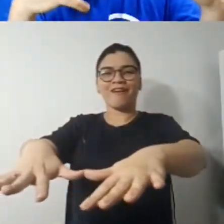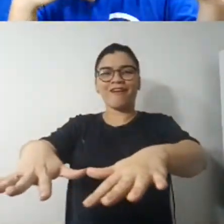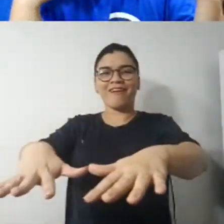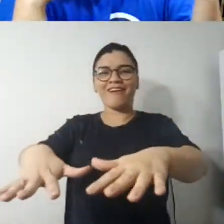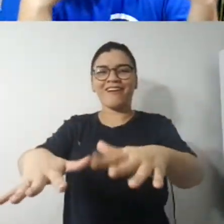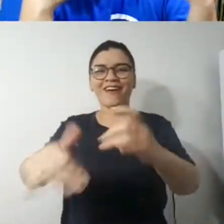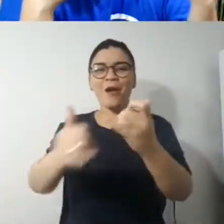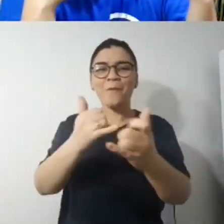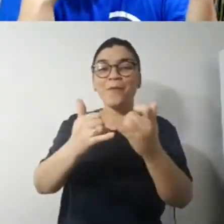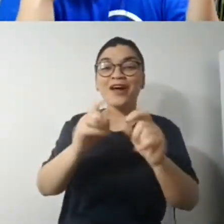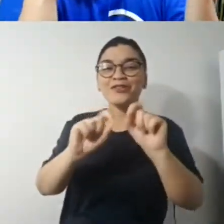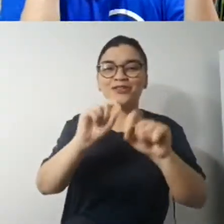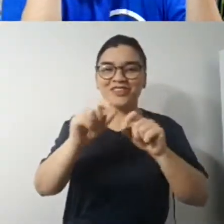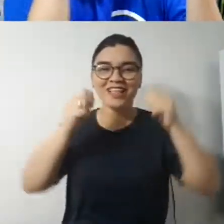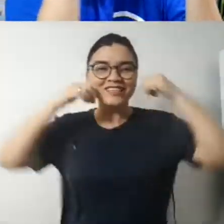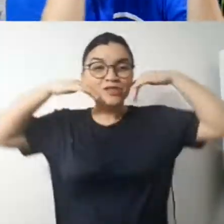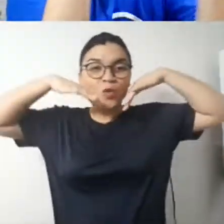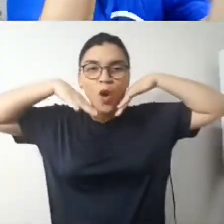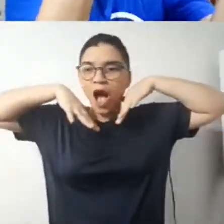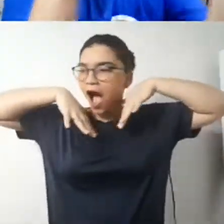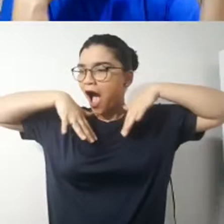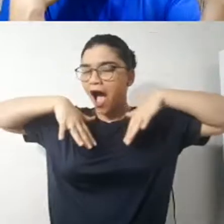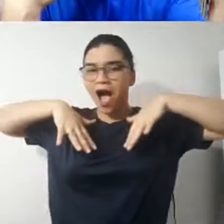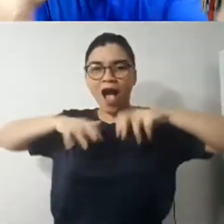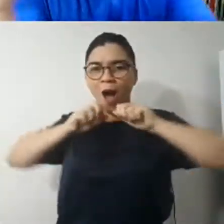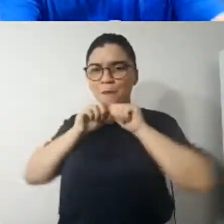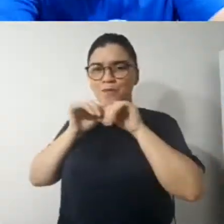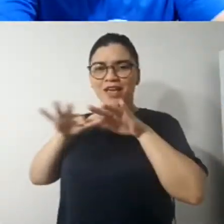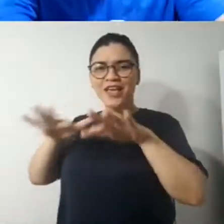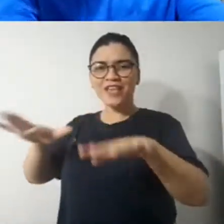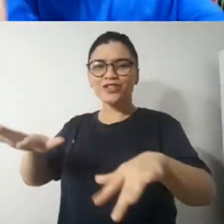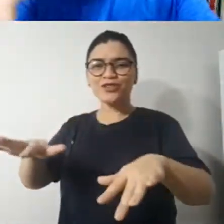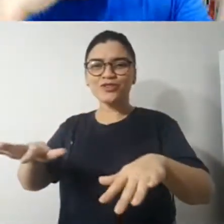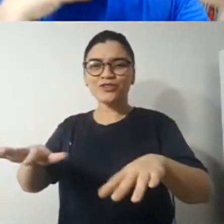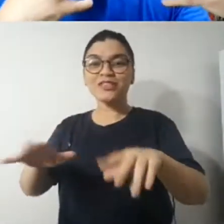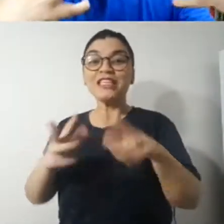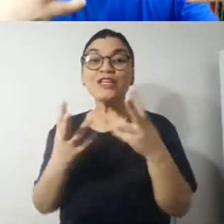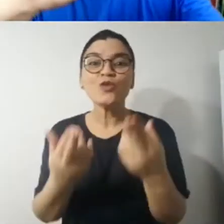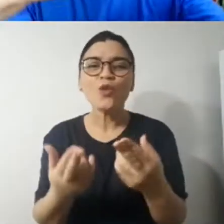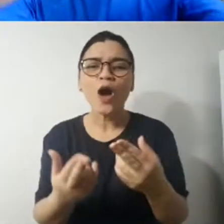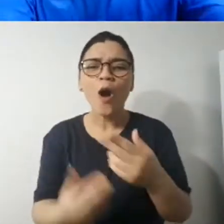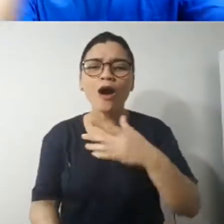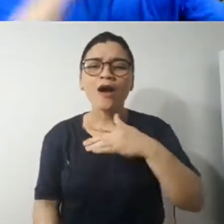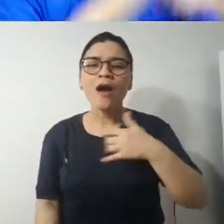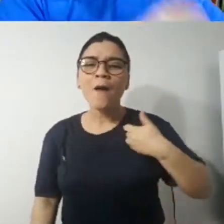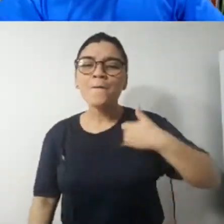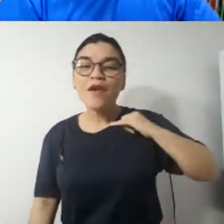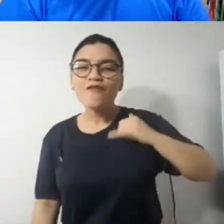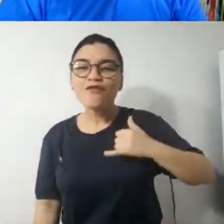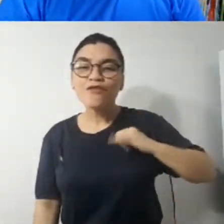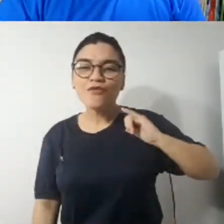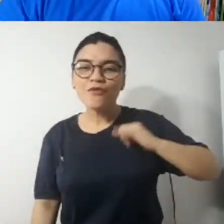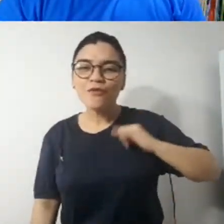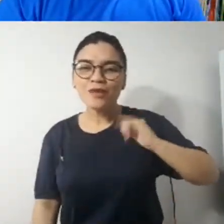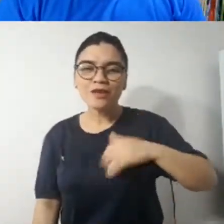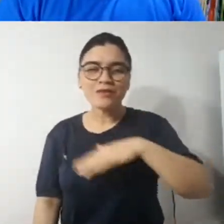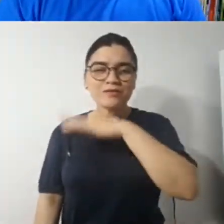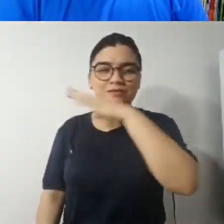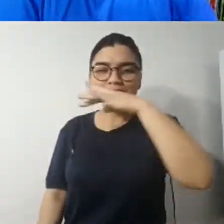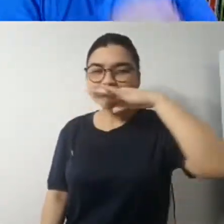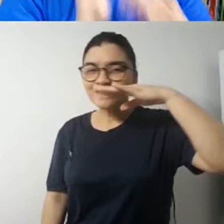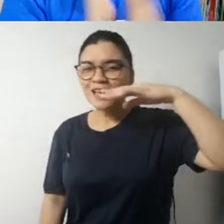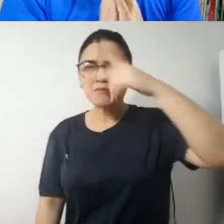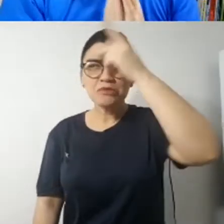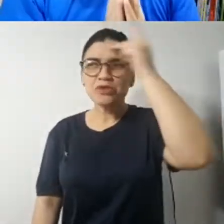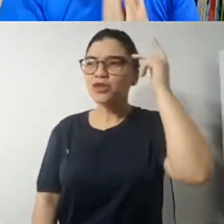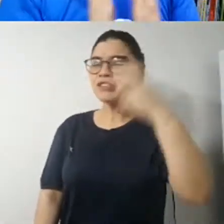possa ser um aroma suave de bênçãos para todos os que estiverem ao teu redor. Mas a